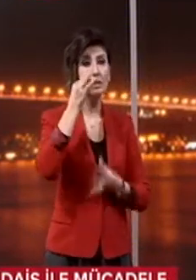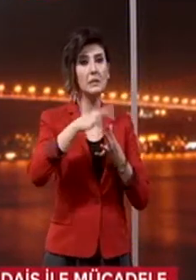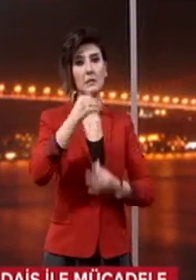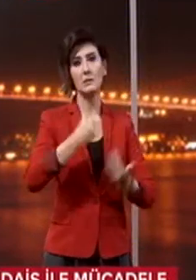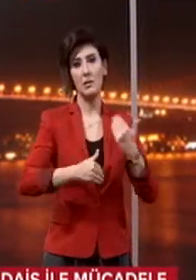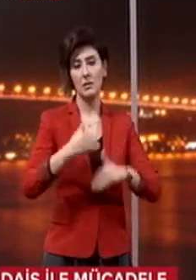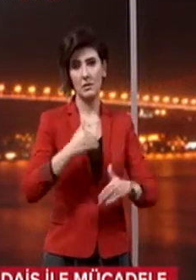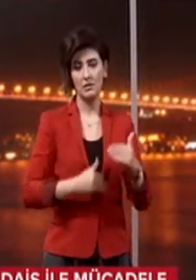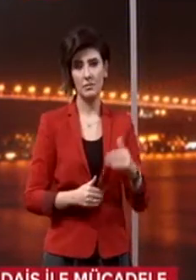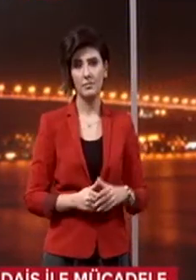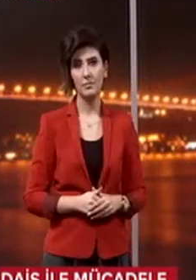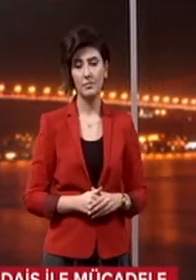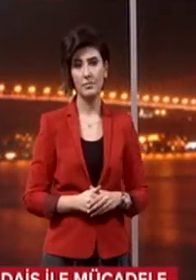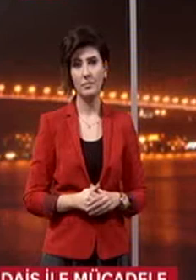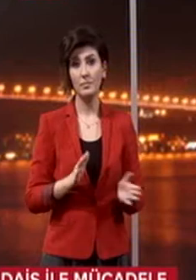yaralandı.